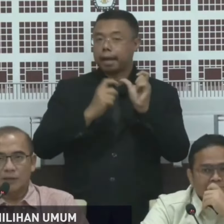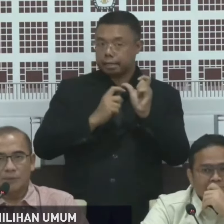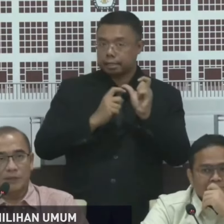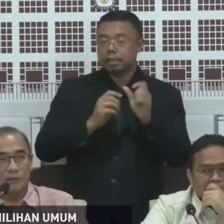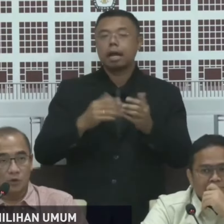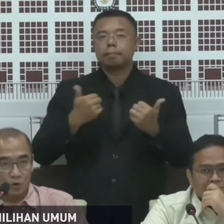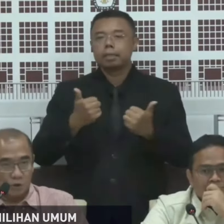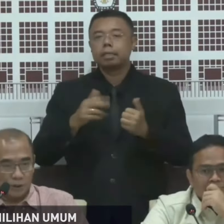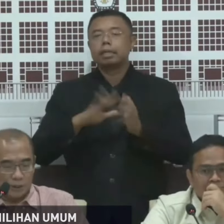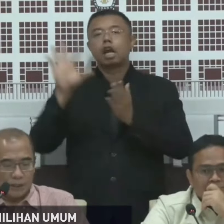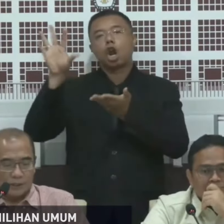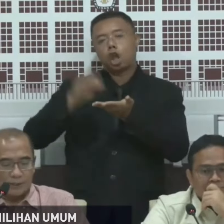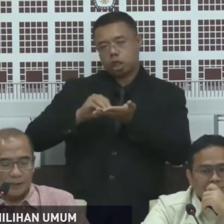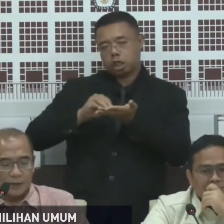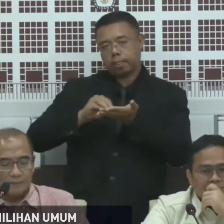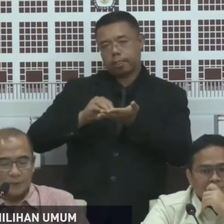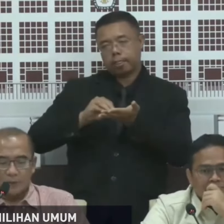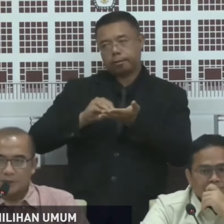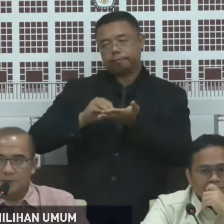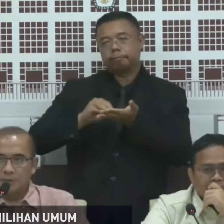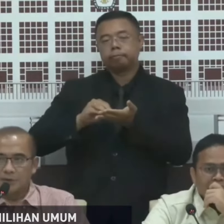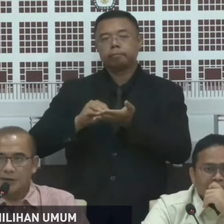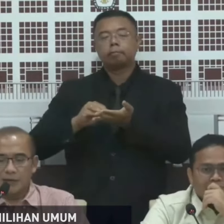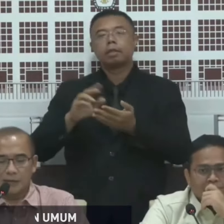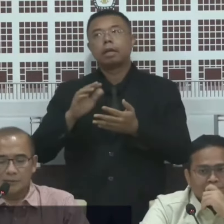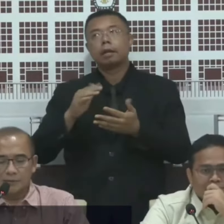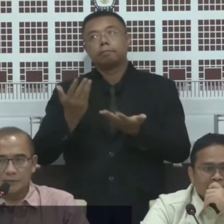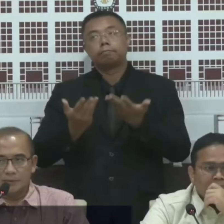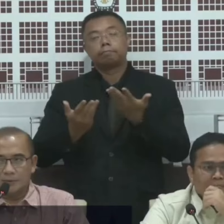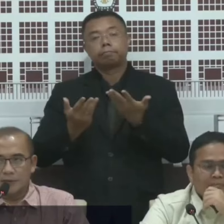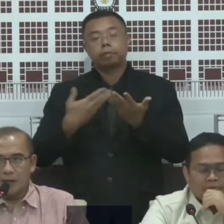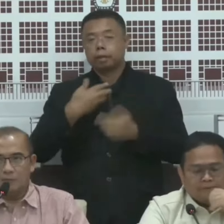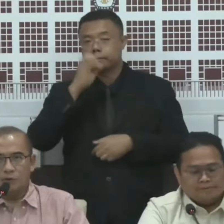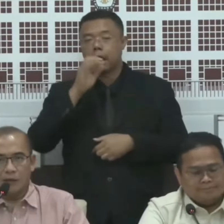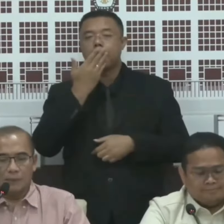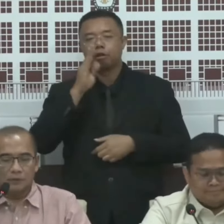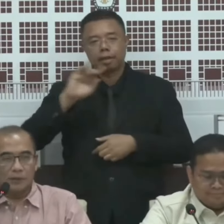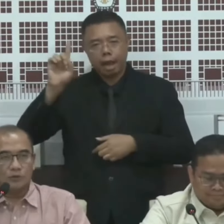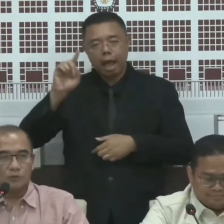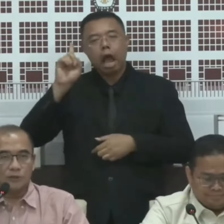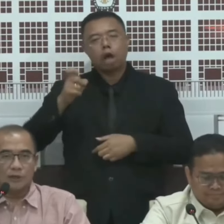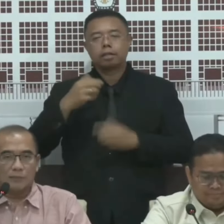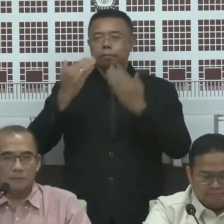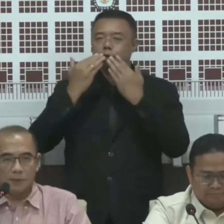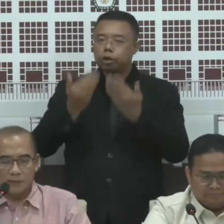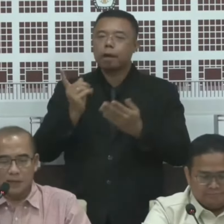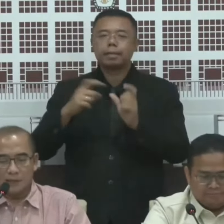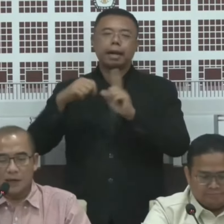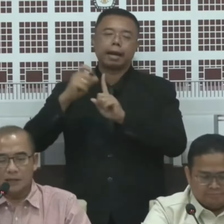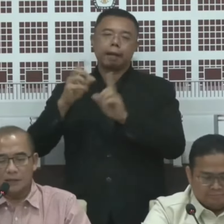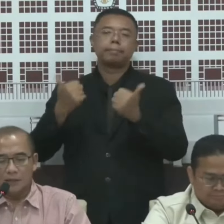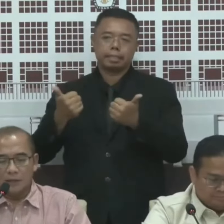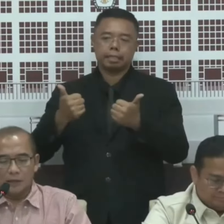kemudian bisa di-download. Sehingga boleh dikatakan Ya alhamdulillah patut kita syukuri Sirekap